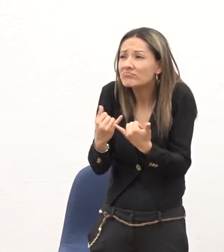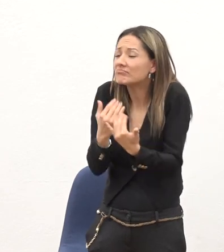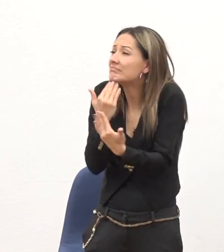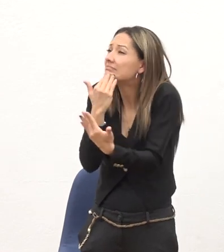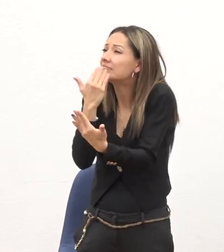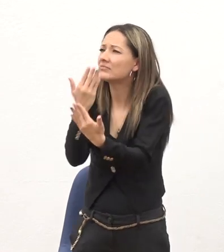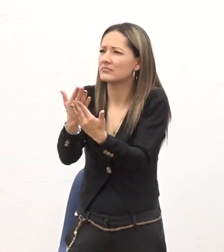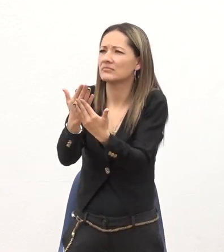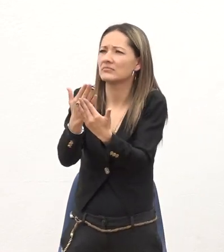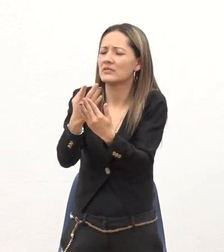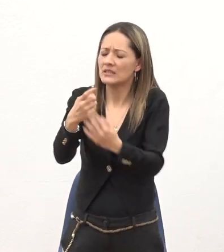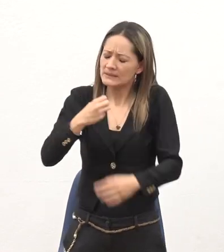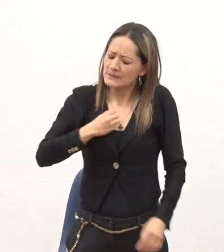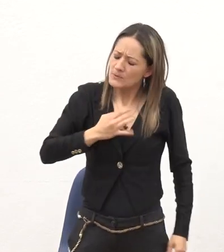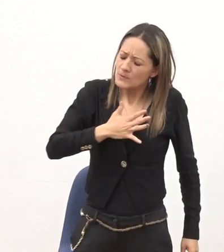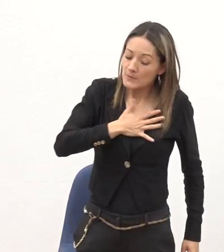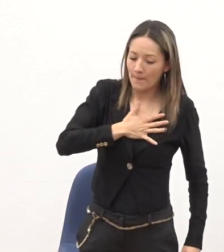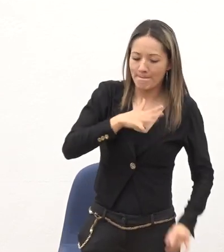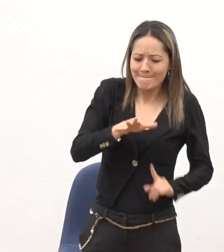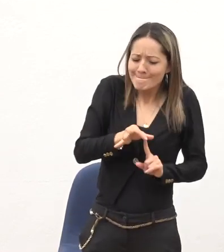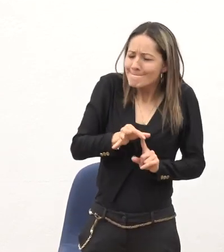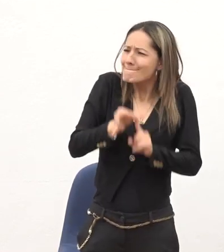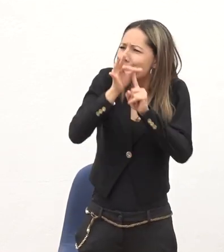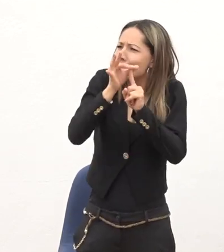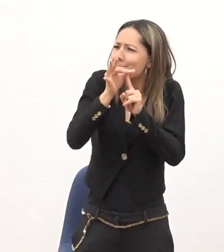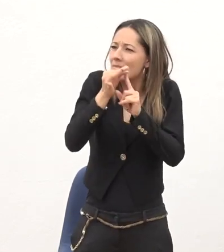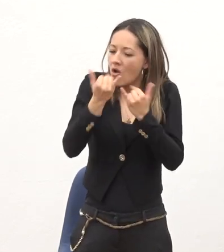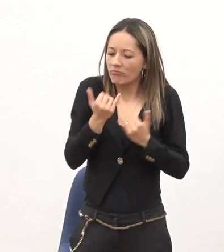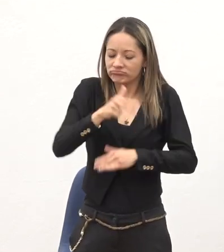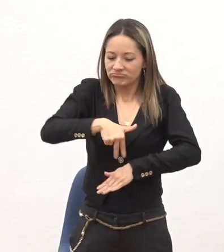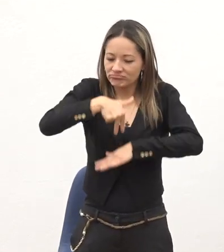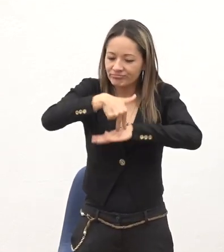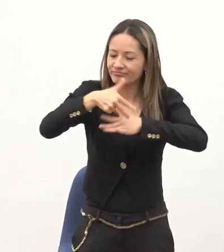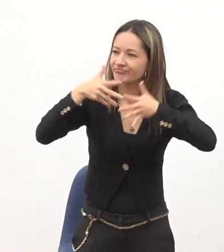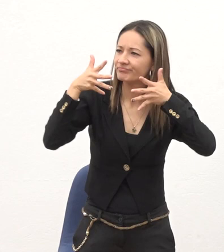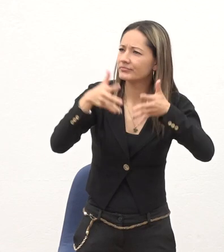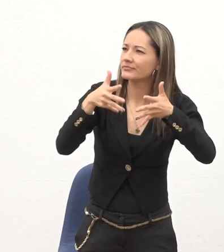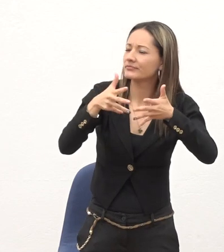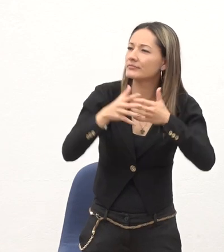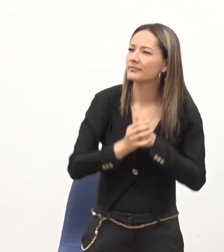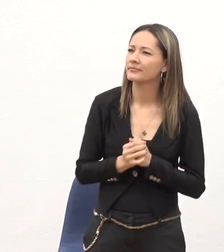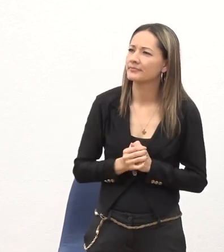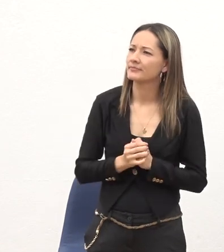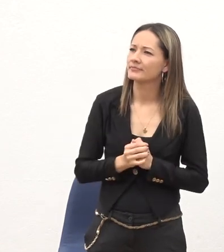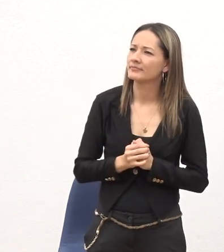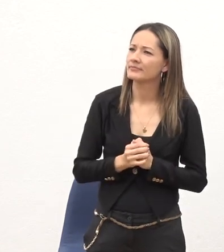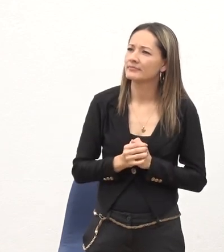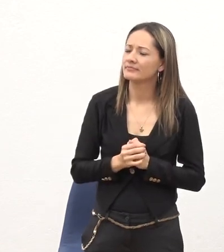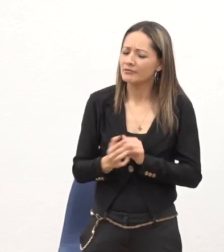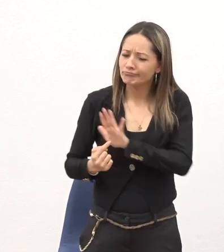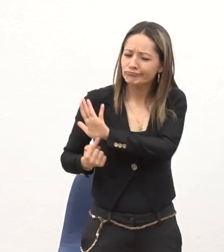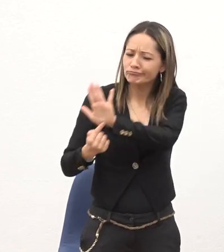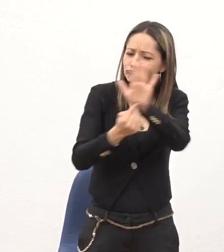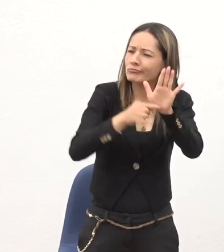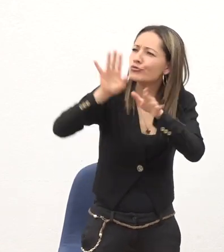oportunidad, por el privilegio Señor de estar hoy acá Señor Hablando de ti, de tu nombre Señor